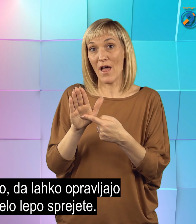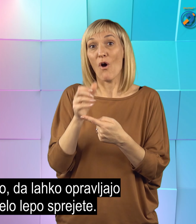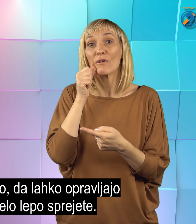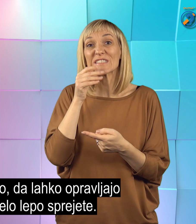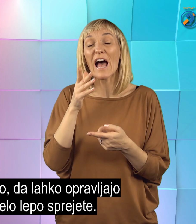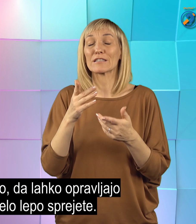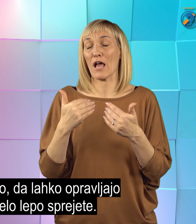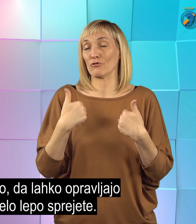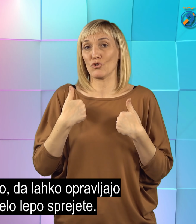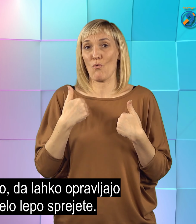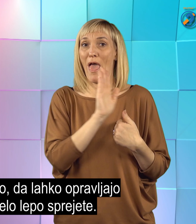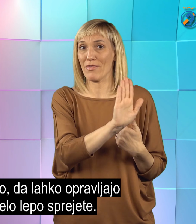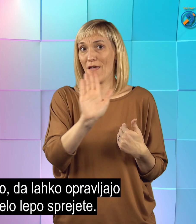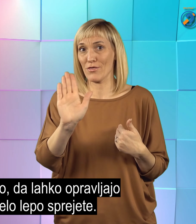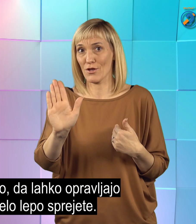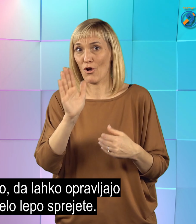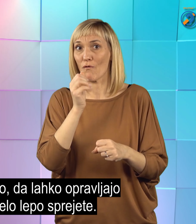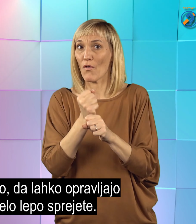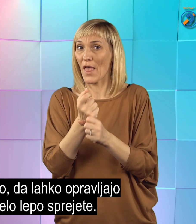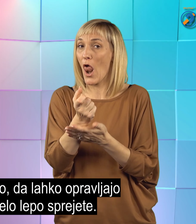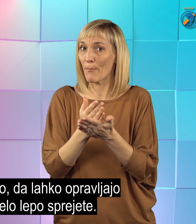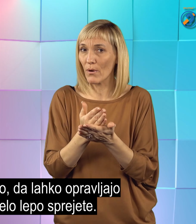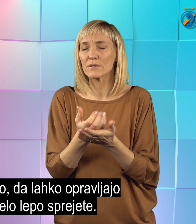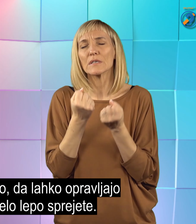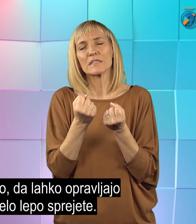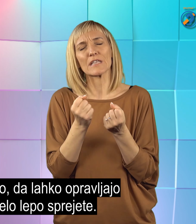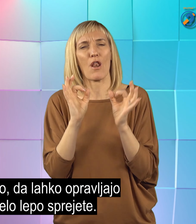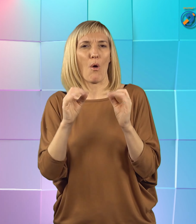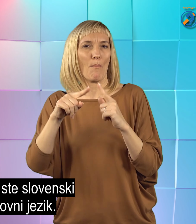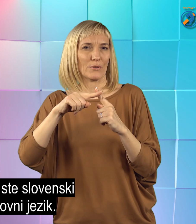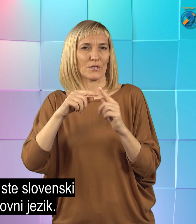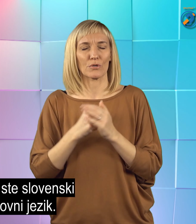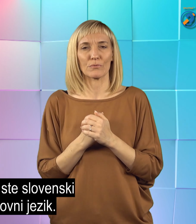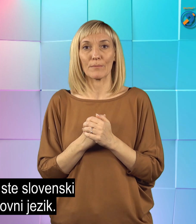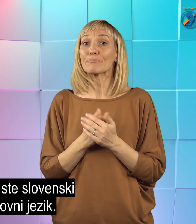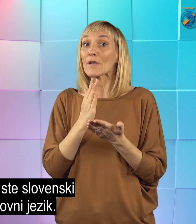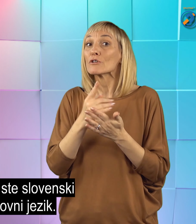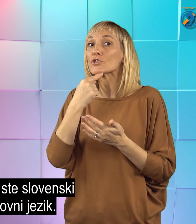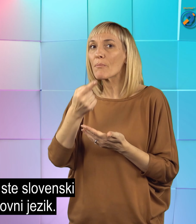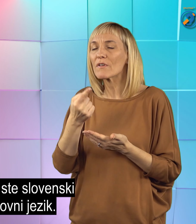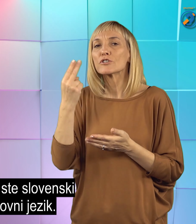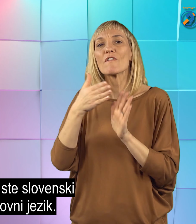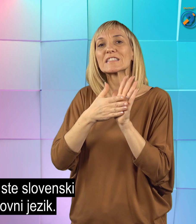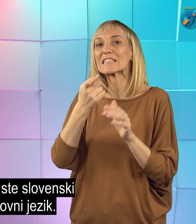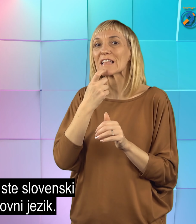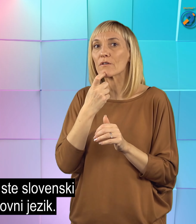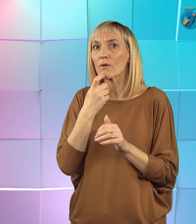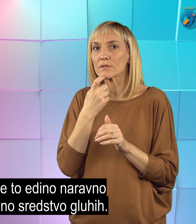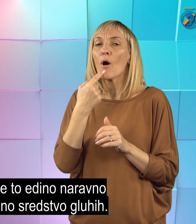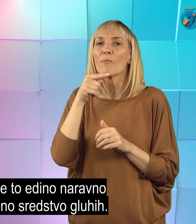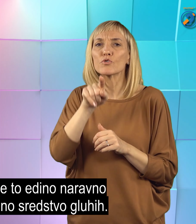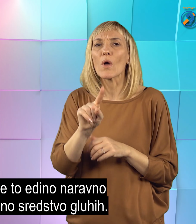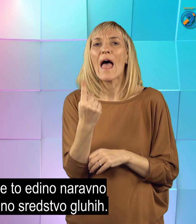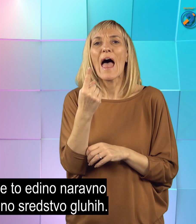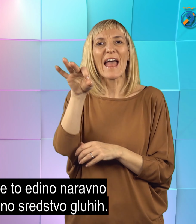da lahko upravljajo tak poklic, zelo lepo sprejete. Omenili ste slovenski znakovni jezik. Povejmo, da je to edino